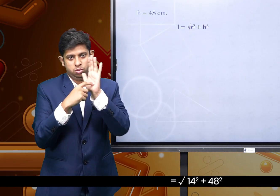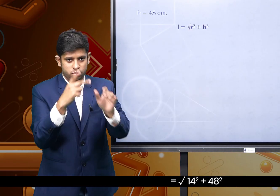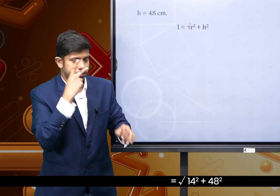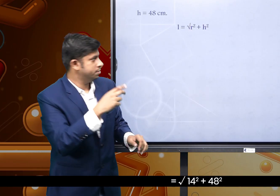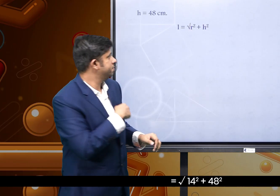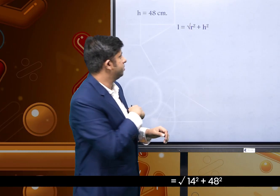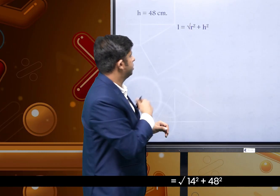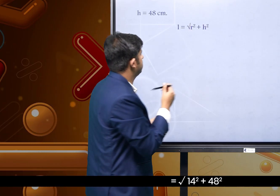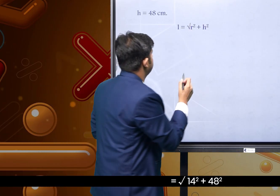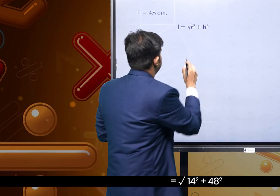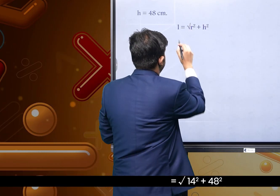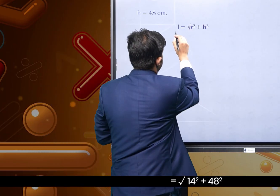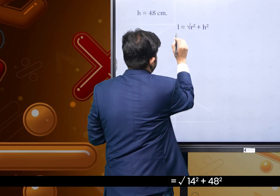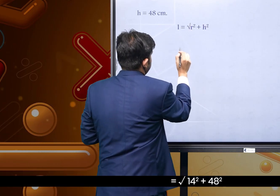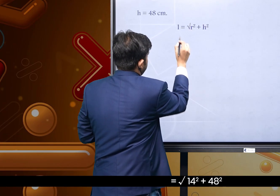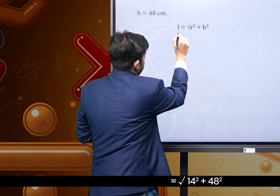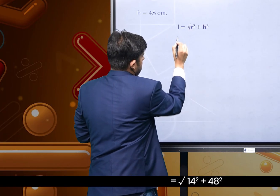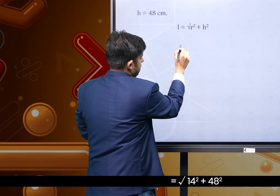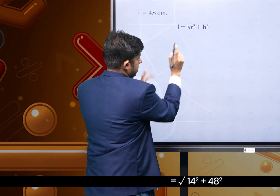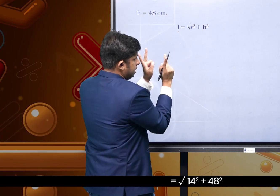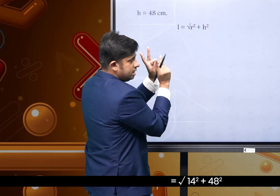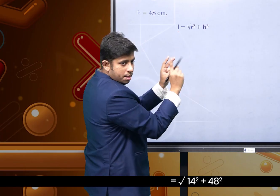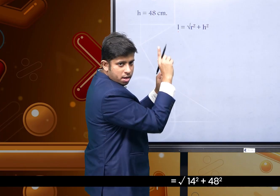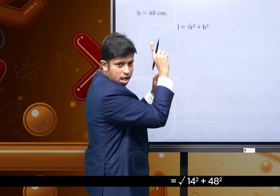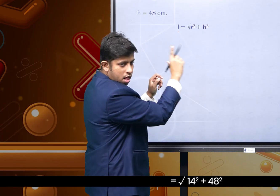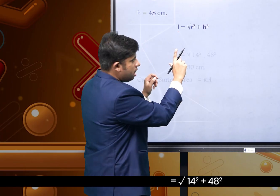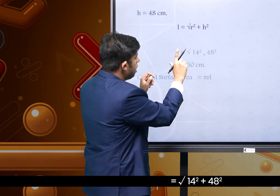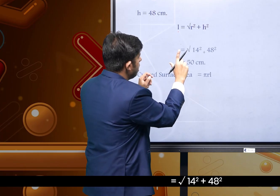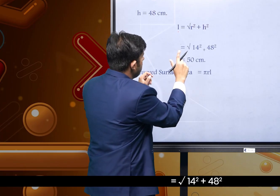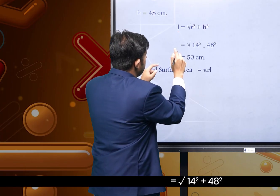बरोबर वर्गमुळामध्ये 14 चा वर्ग अधिक 48 चा वर्ग.